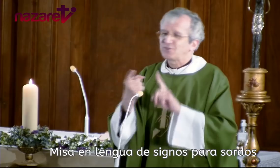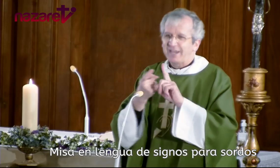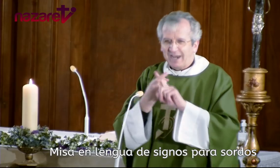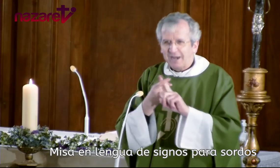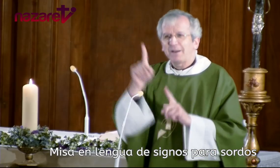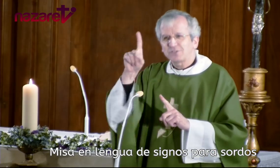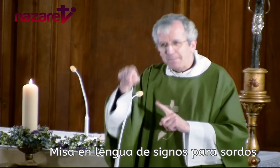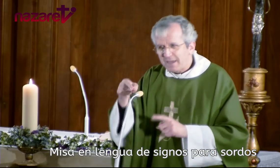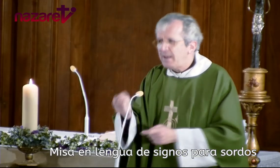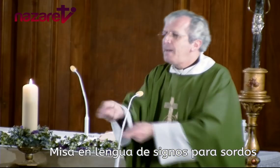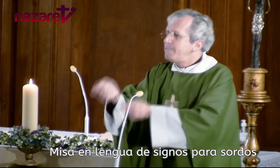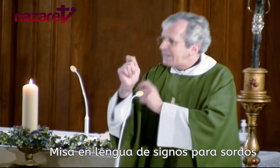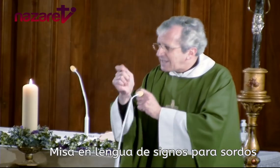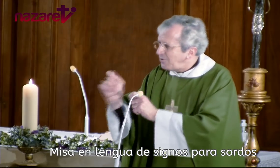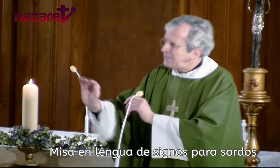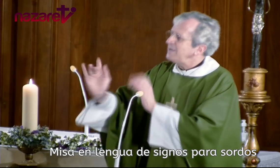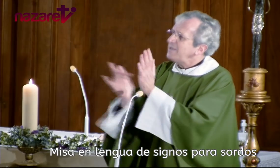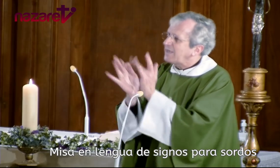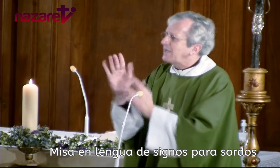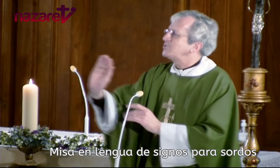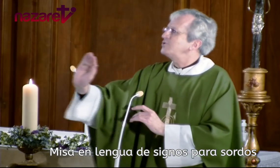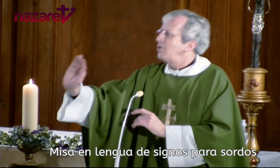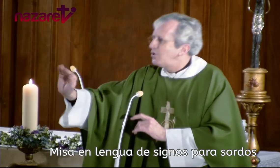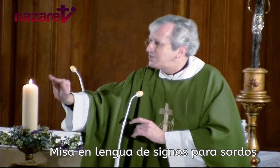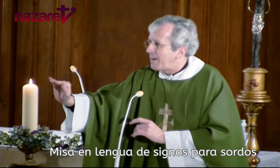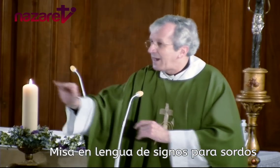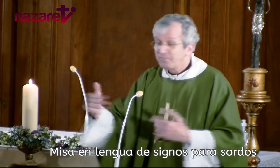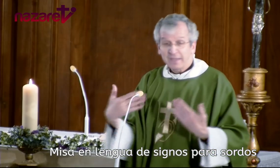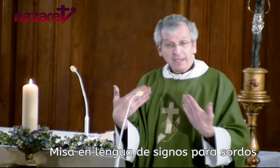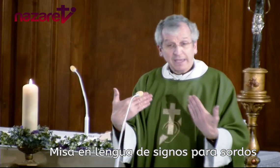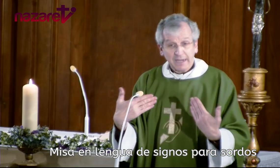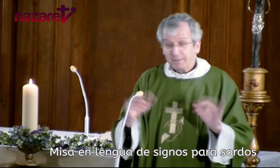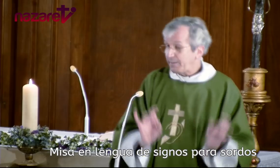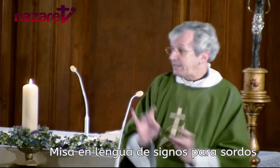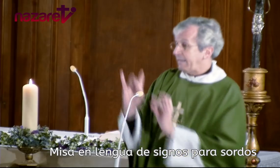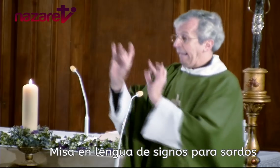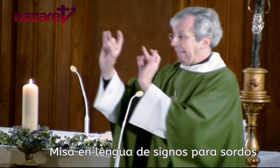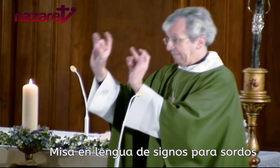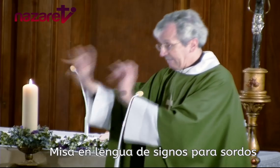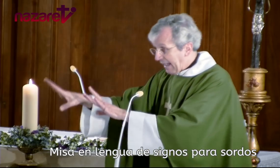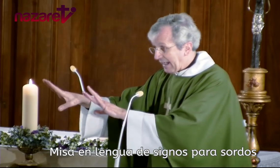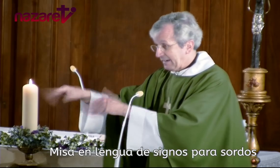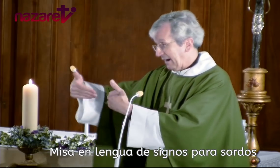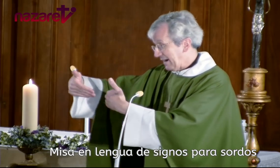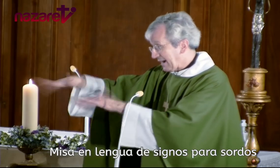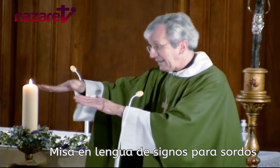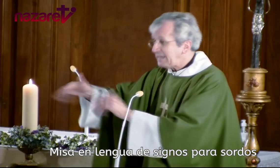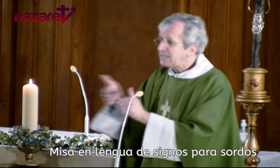eran hermanos también, pescadores, y que Jesús los llama. Y que rápidamente dejan las redes